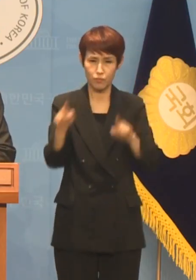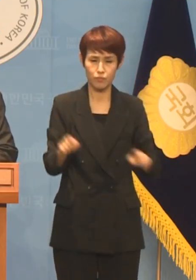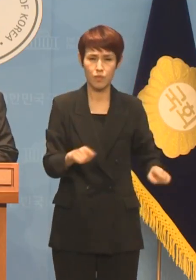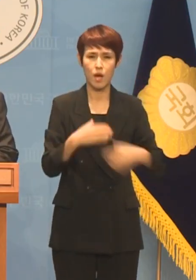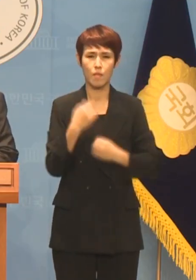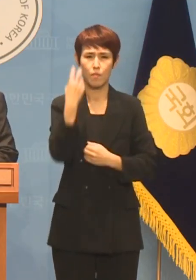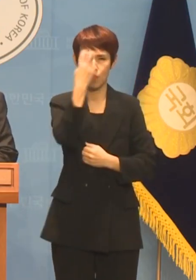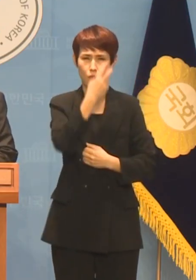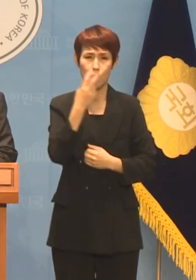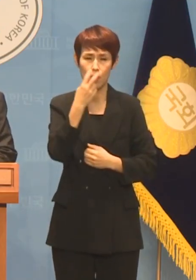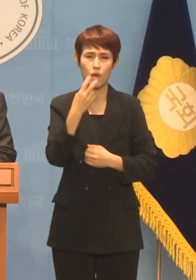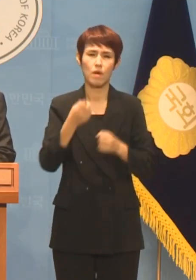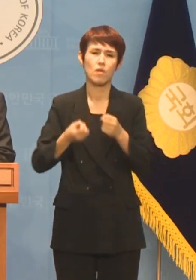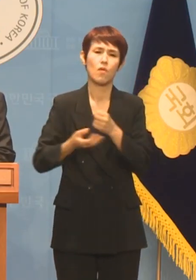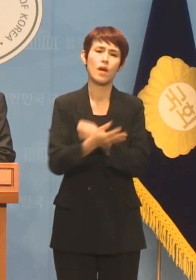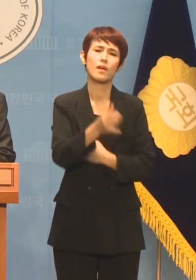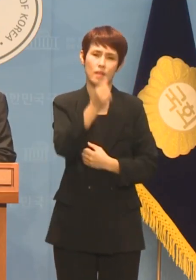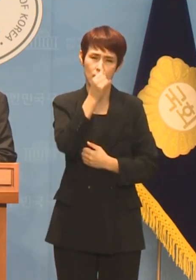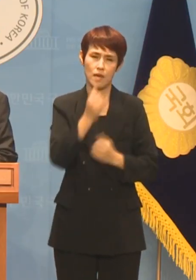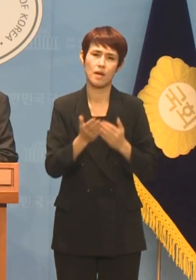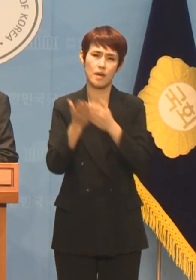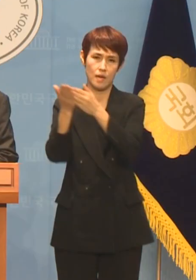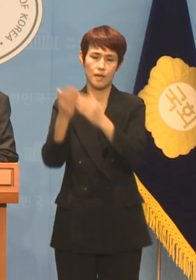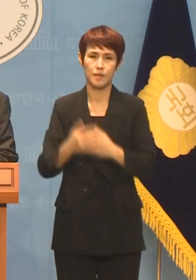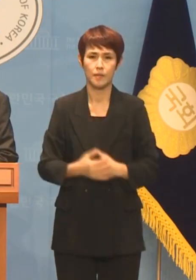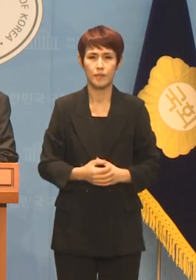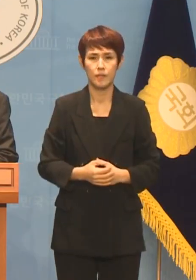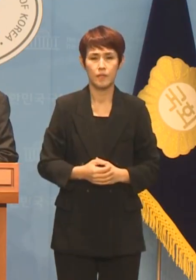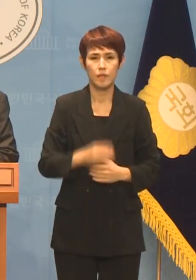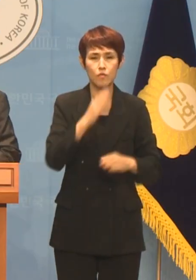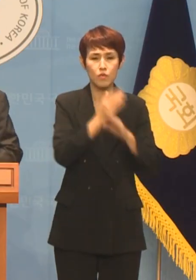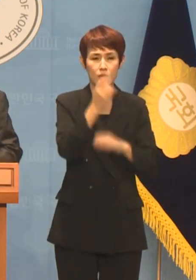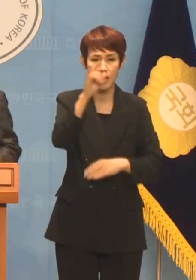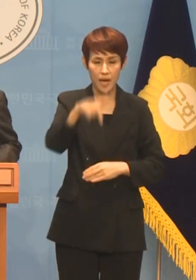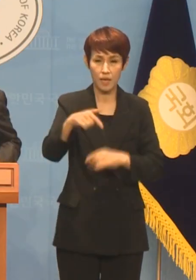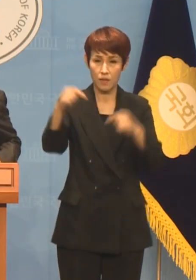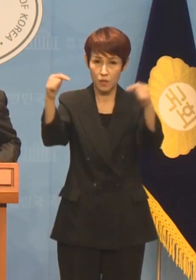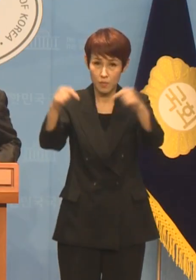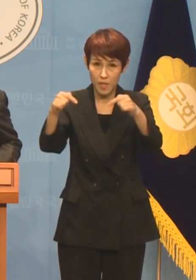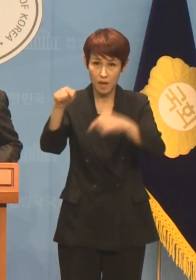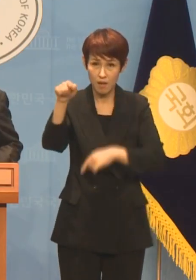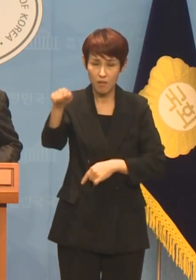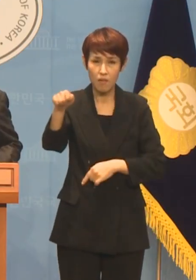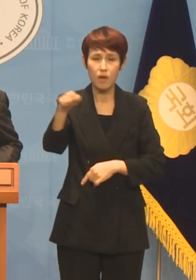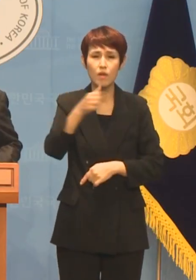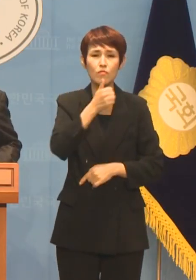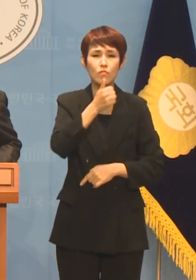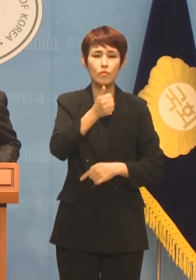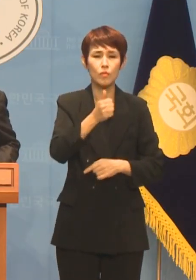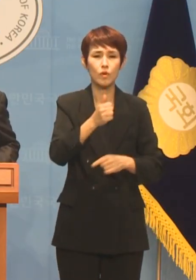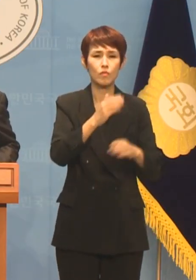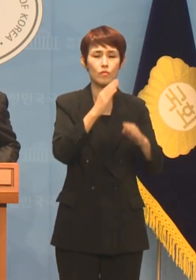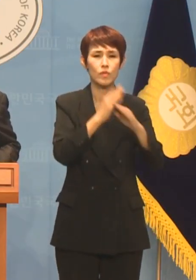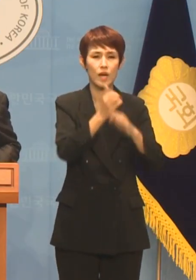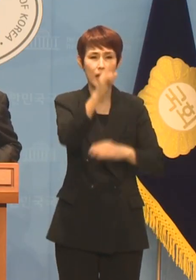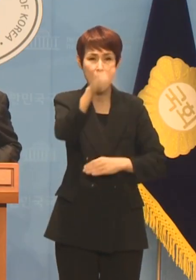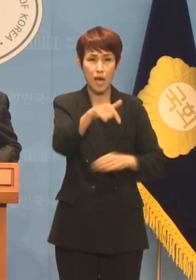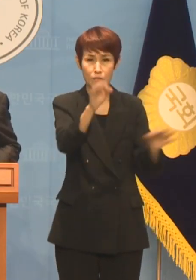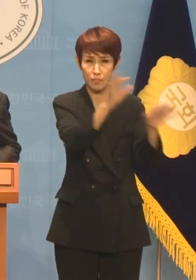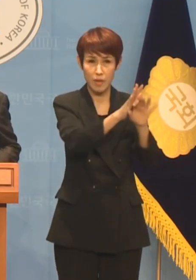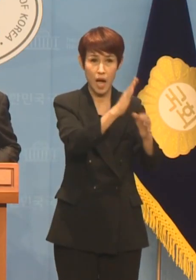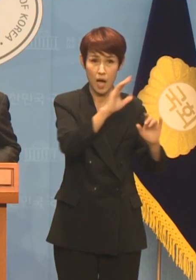영향을 강조했습니다. 특히 북핵 협상이 북한 비핵화가 아니라 북핵 동결로 가게